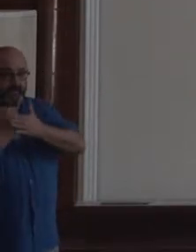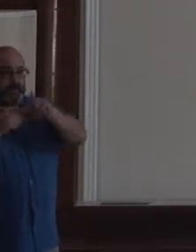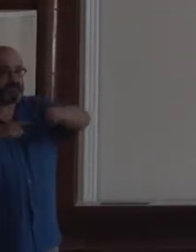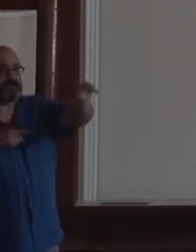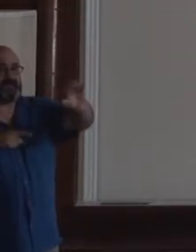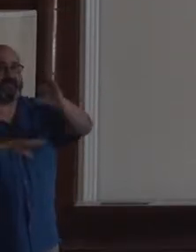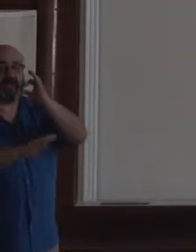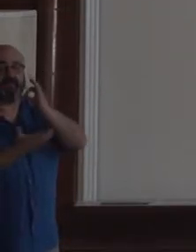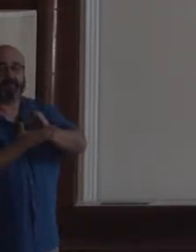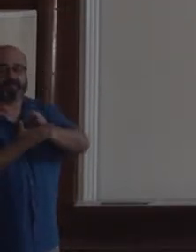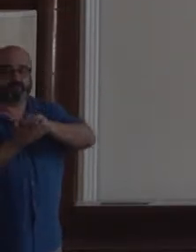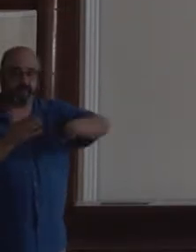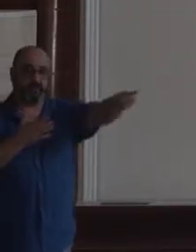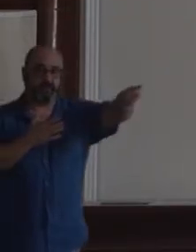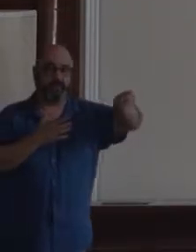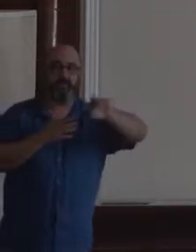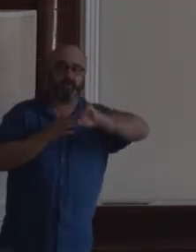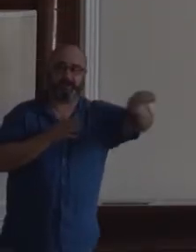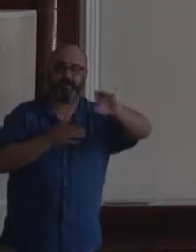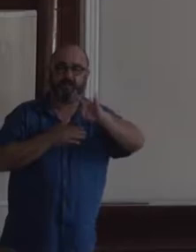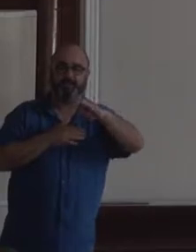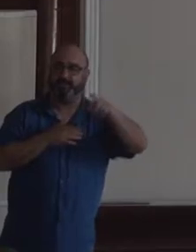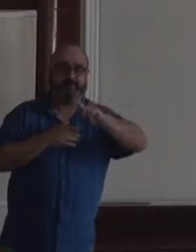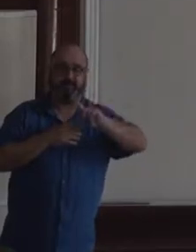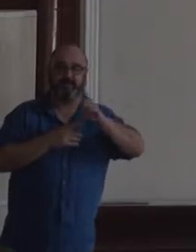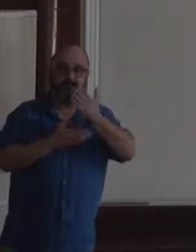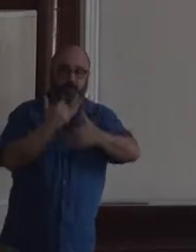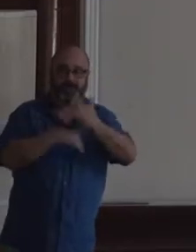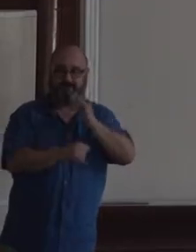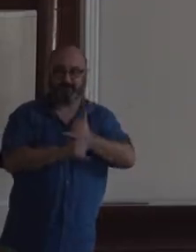API qui va vraiment faire un appel HTTP par une fausse API.